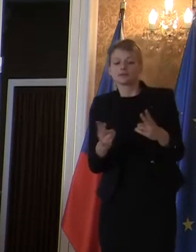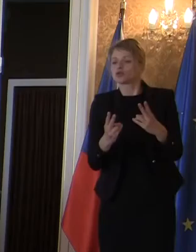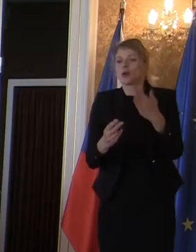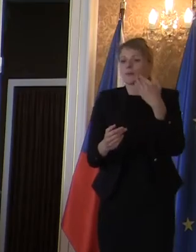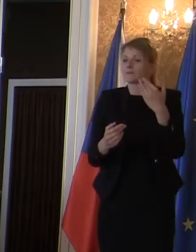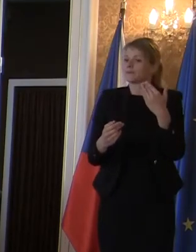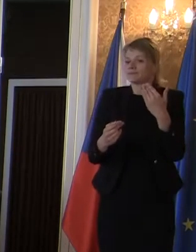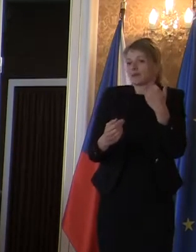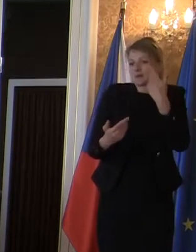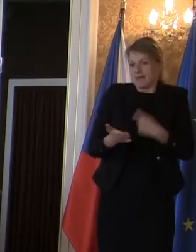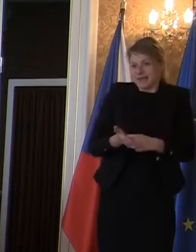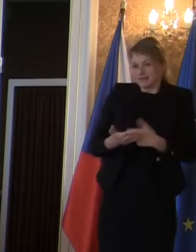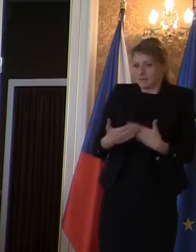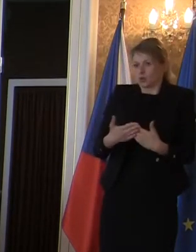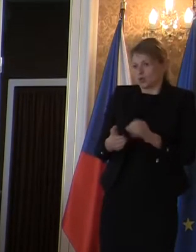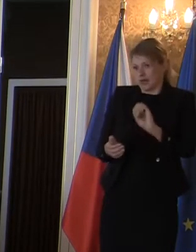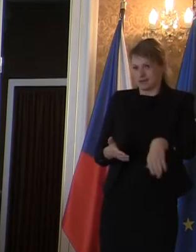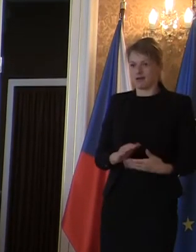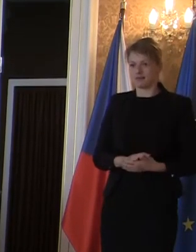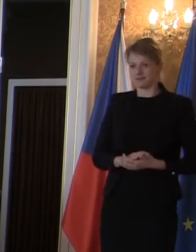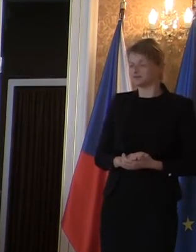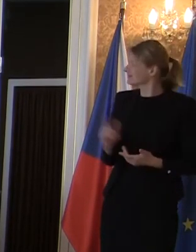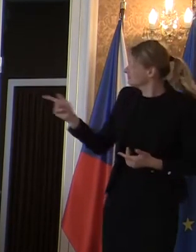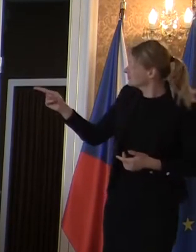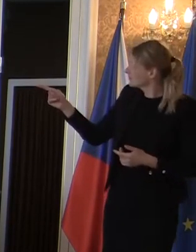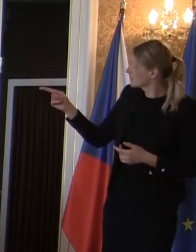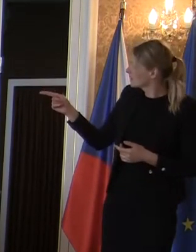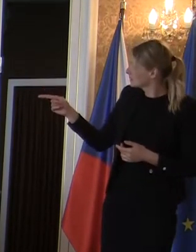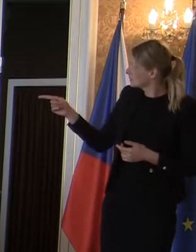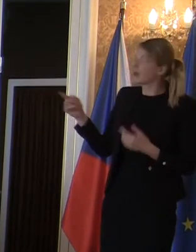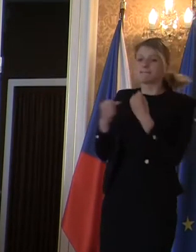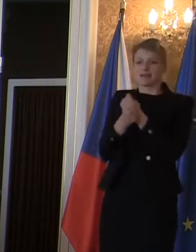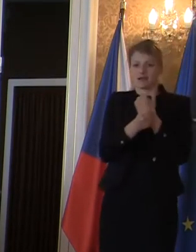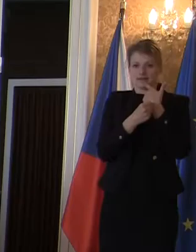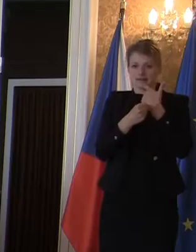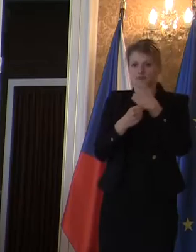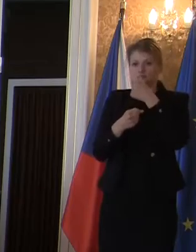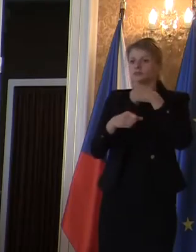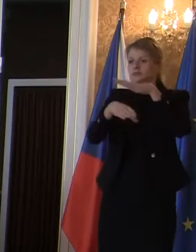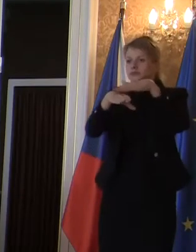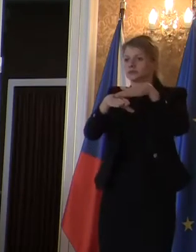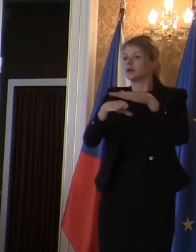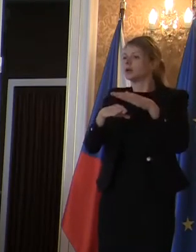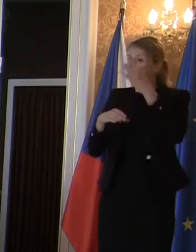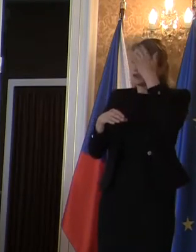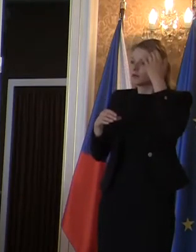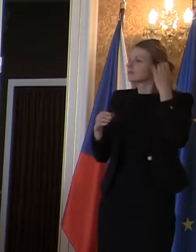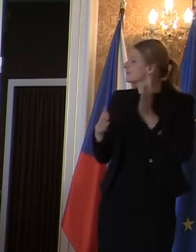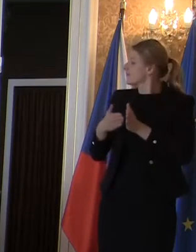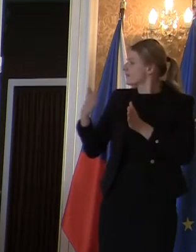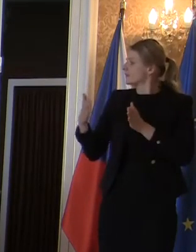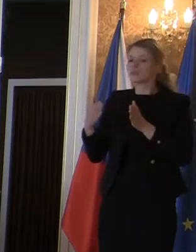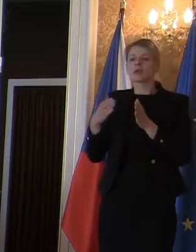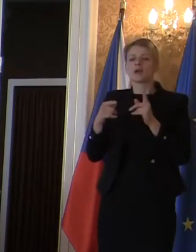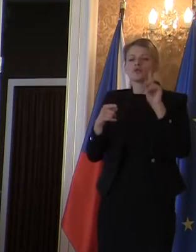Pan docent Michalík se chtěl s nějakou poznámkou ještě. Jenom technická informace pro účastníky, to bude vypadat, paní doktorka je z projektového týmu, ale ten materiál, o kterém